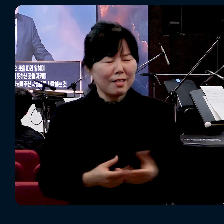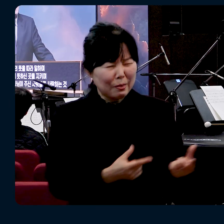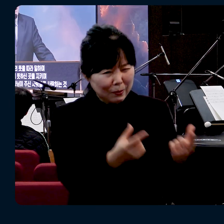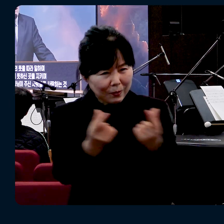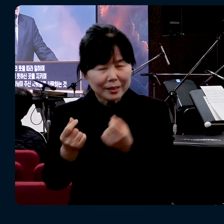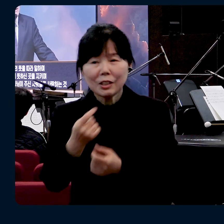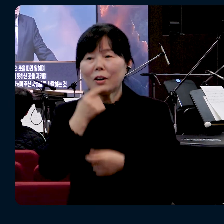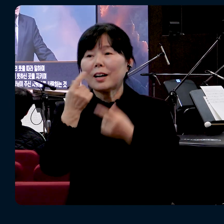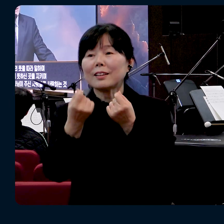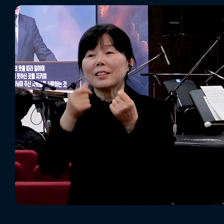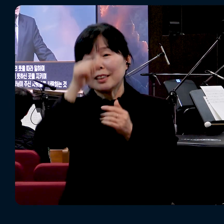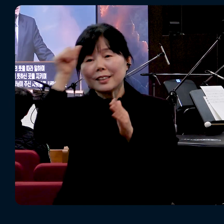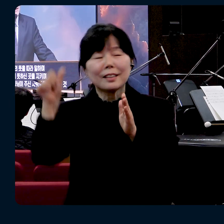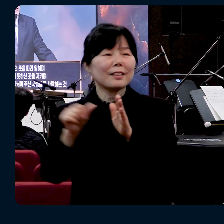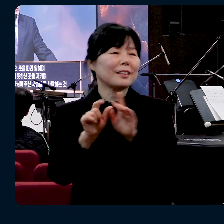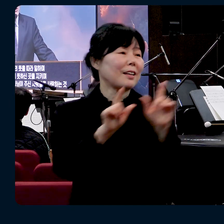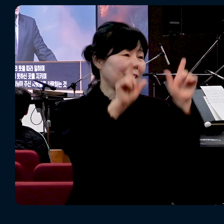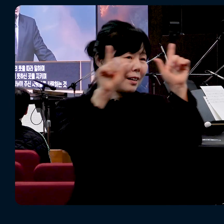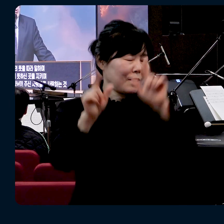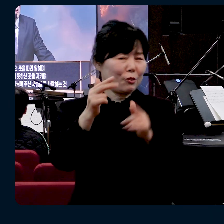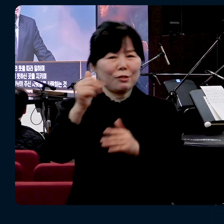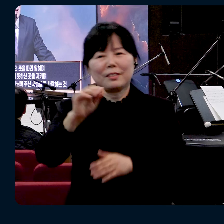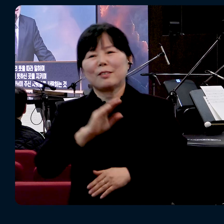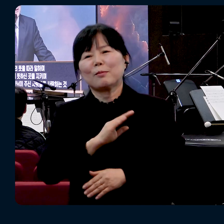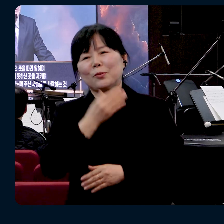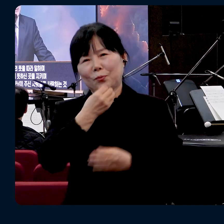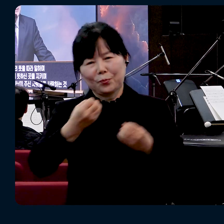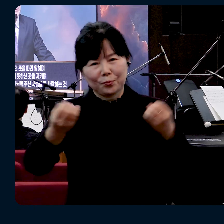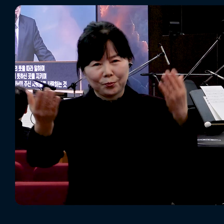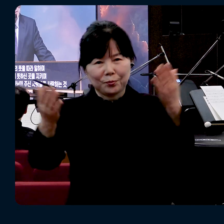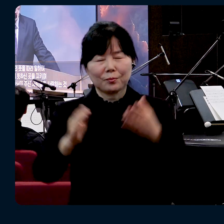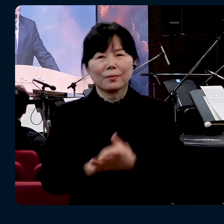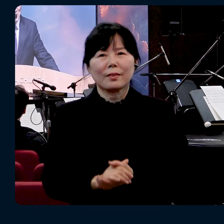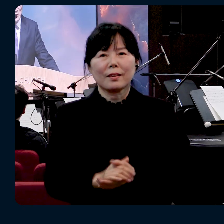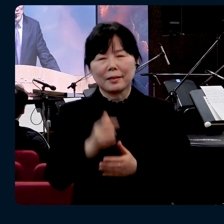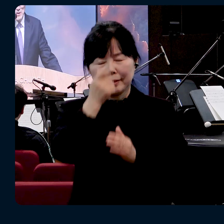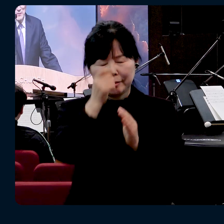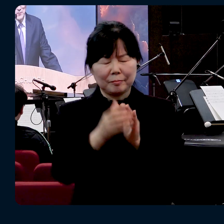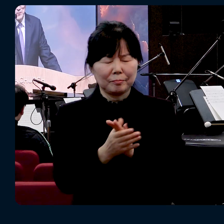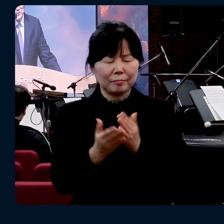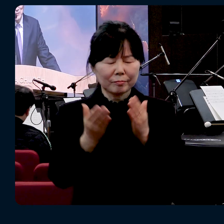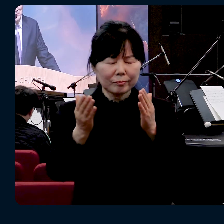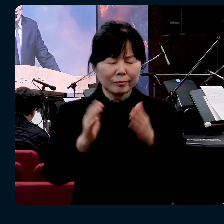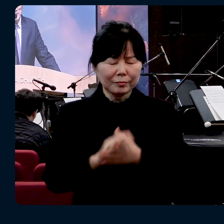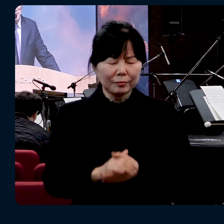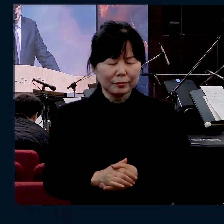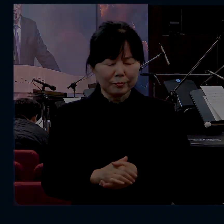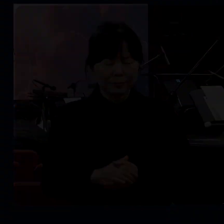여러분 모두가 이런 인생을 살아가시기를 주의 이름으로 축원합니다. 기도하겠습니다.